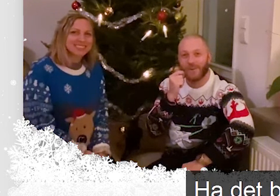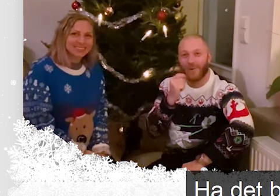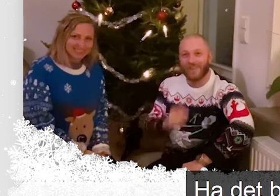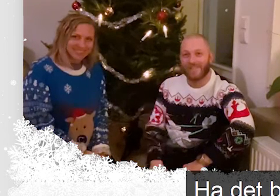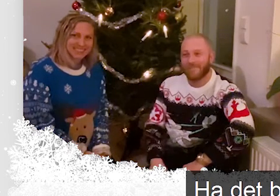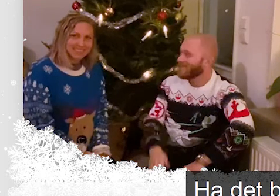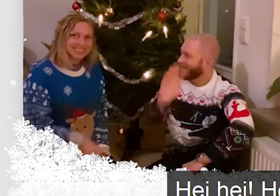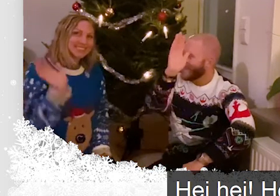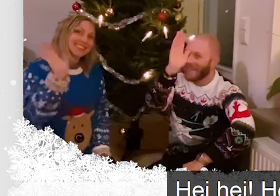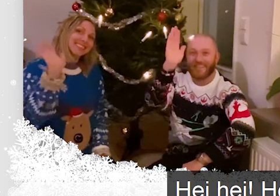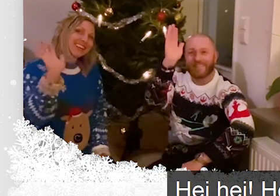bra! Hej hej! Hej då!